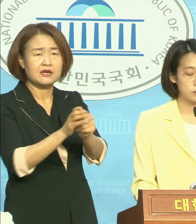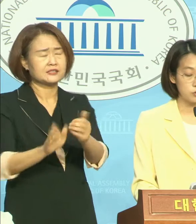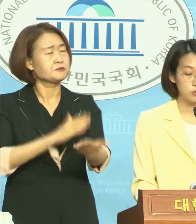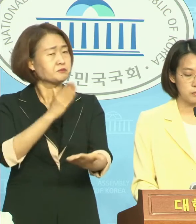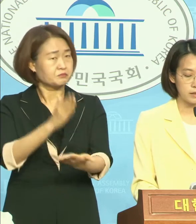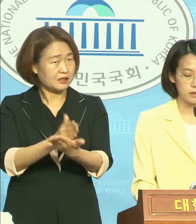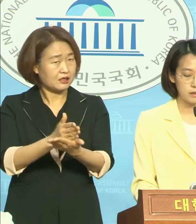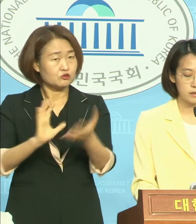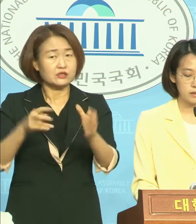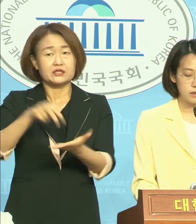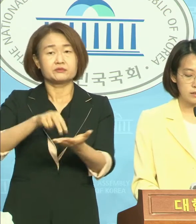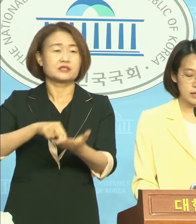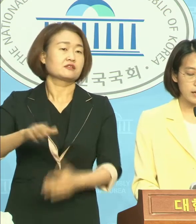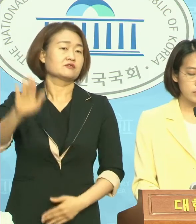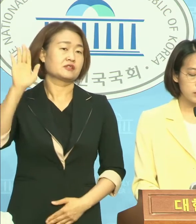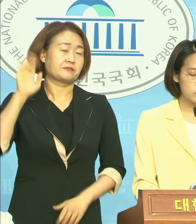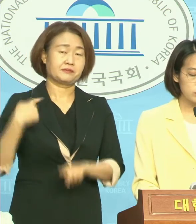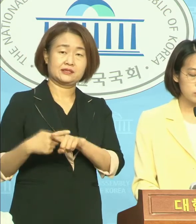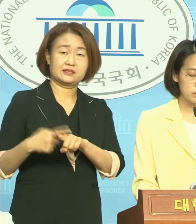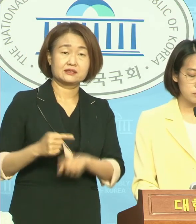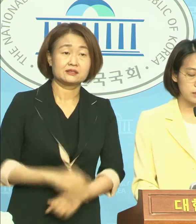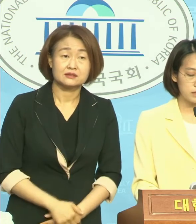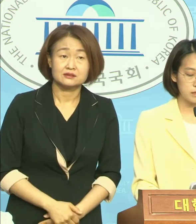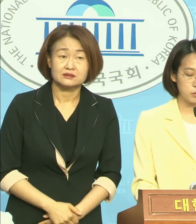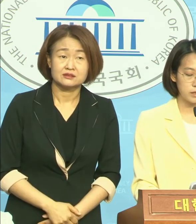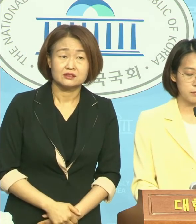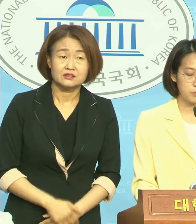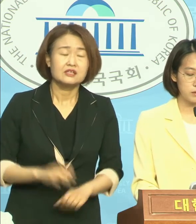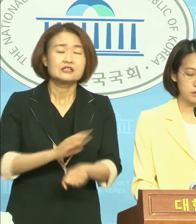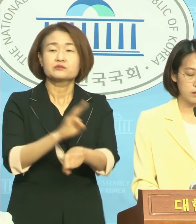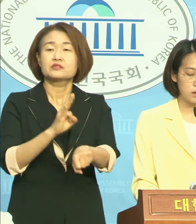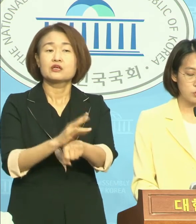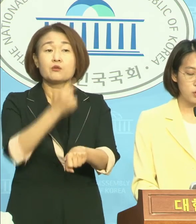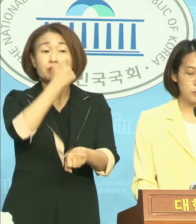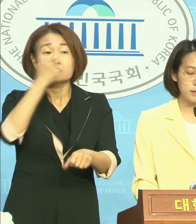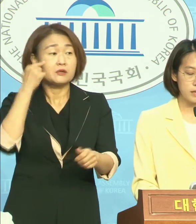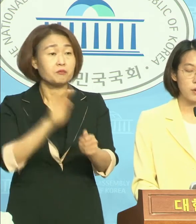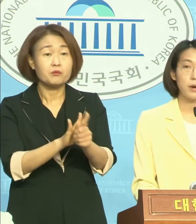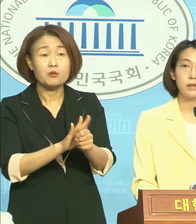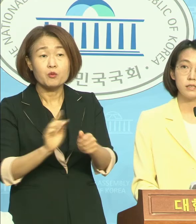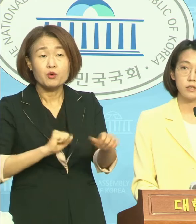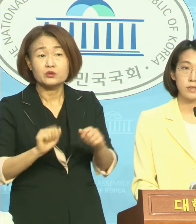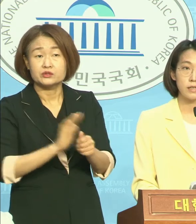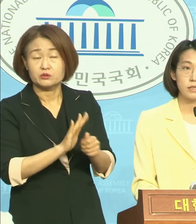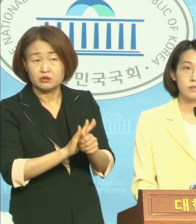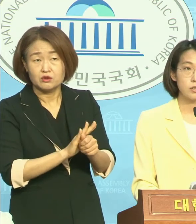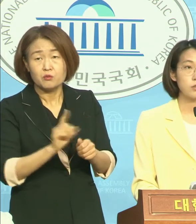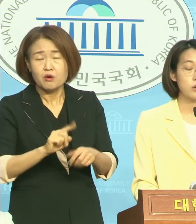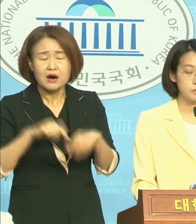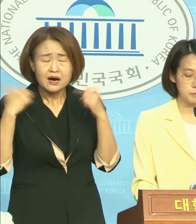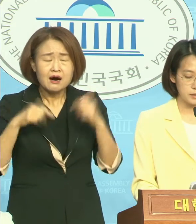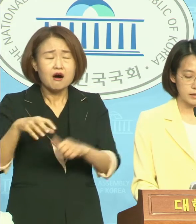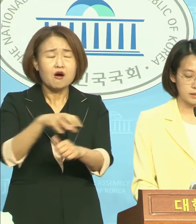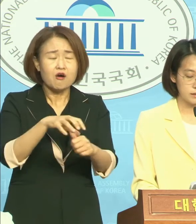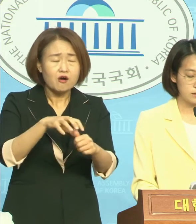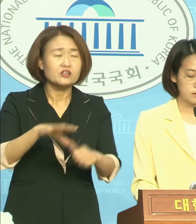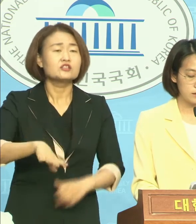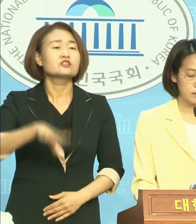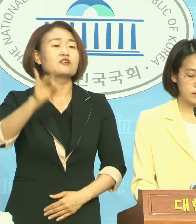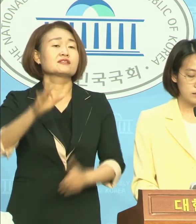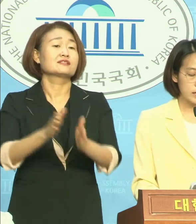국가의 선언입니다 장애인 활동지원 24시간 보장 법은 돌봄 의 사회화 를 실현하는 첫걸음입니다